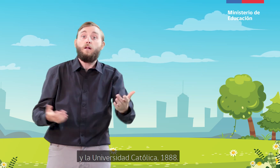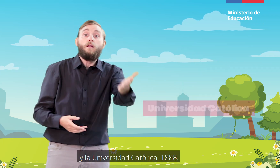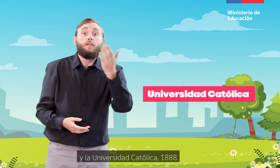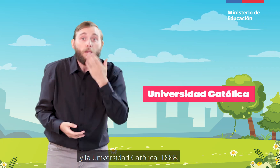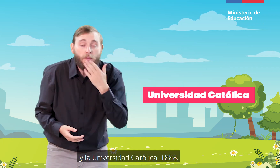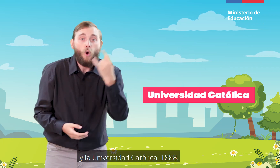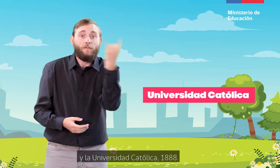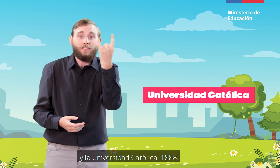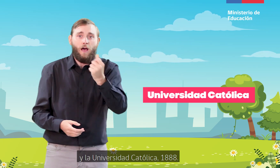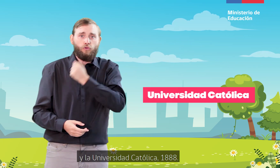y la Universidad Católica